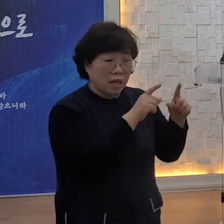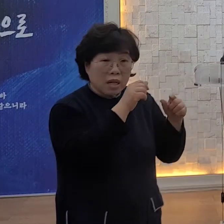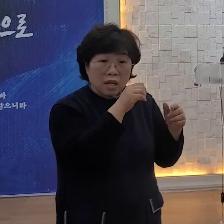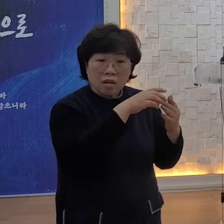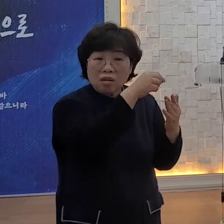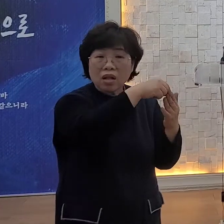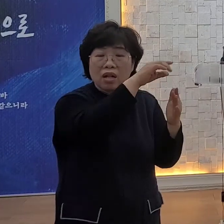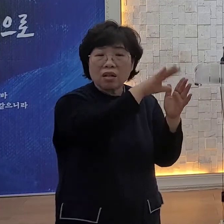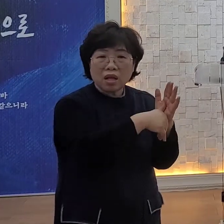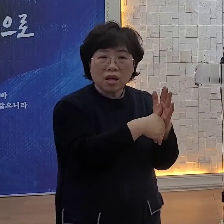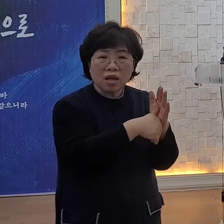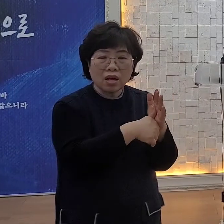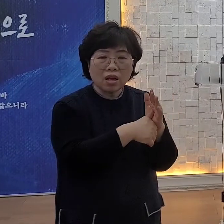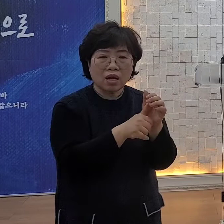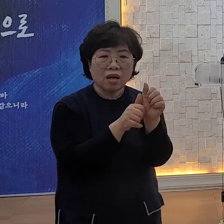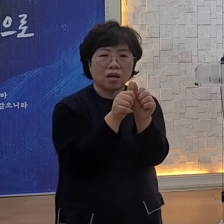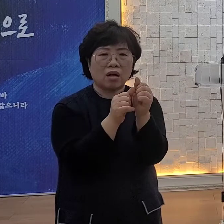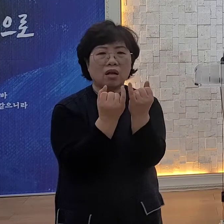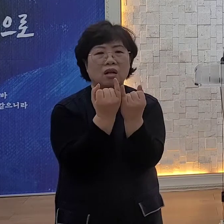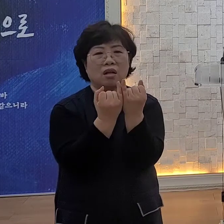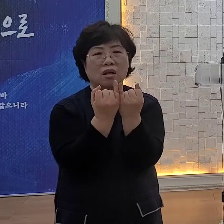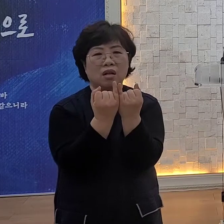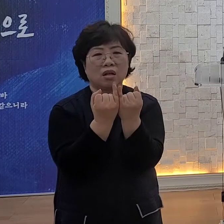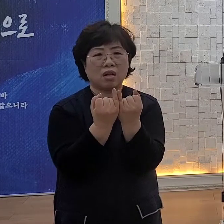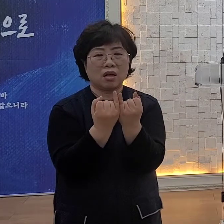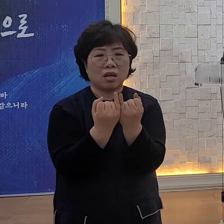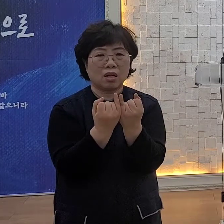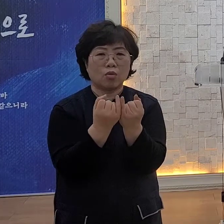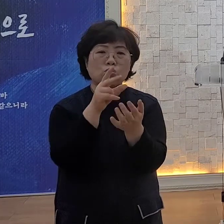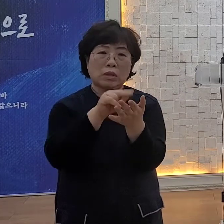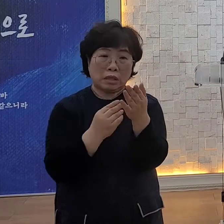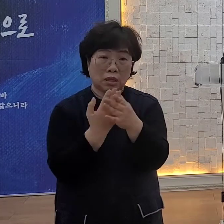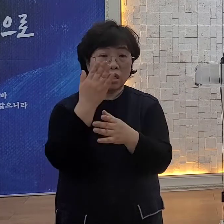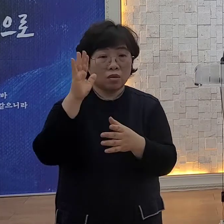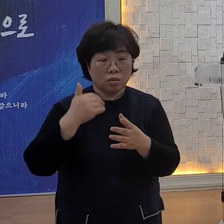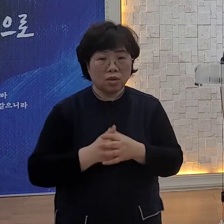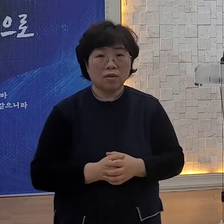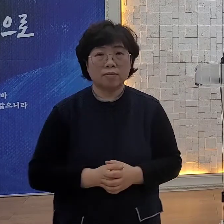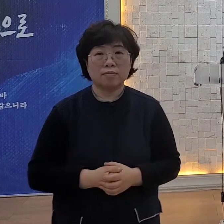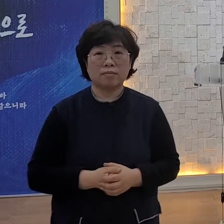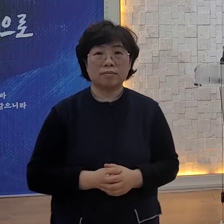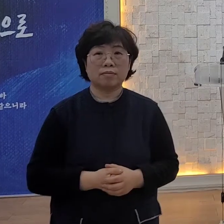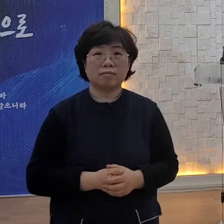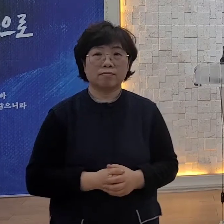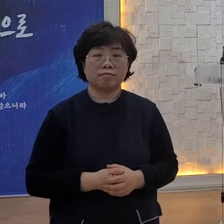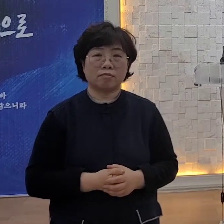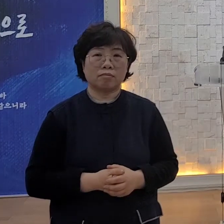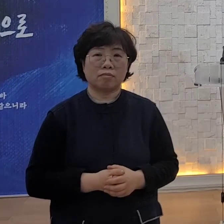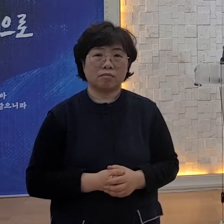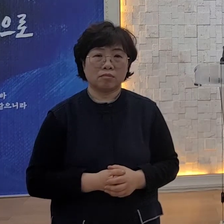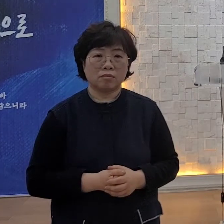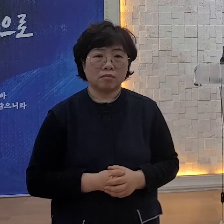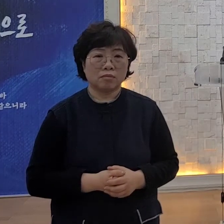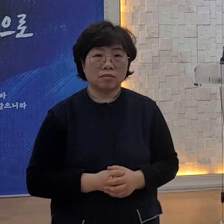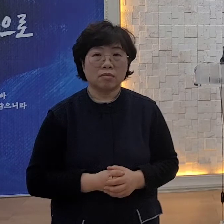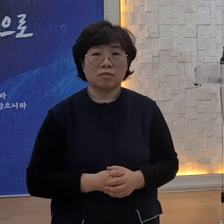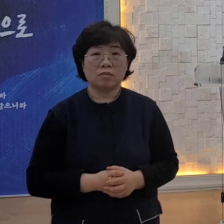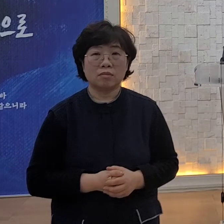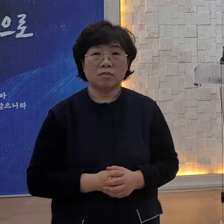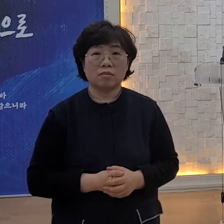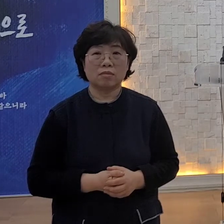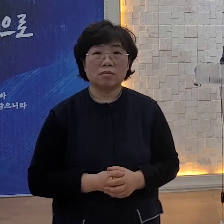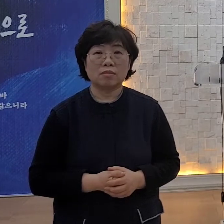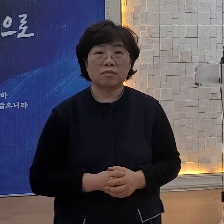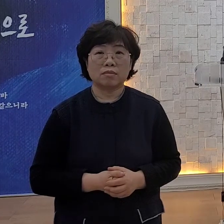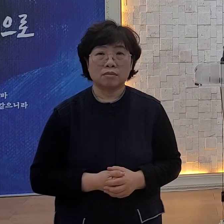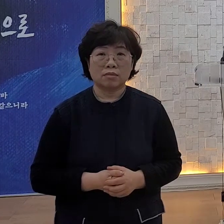타락에 이 지향하는 이런 문제라는 것을 성경은 지적하고 있다는 것이죠. 여러분 26절과